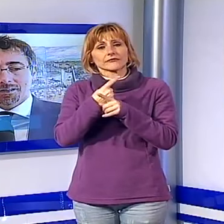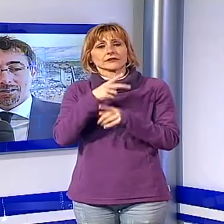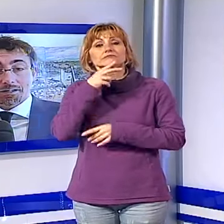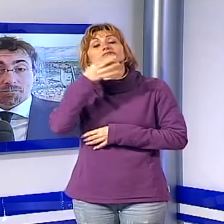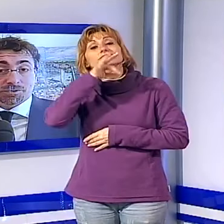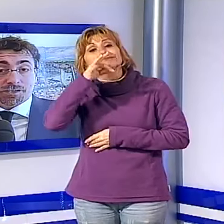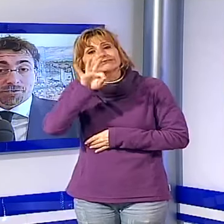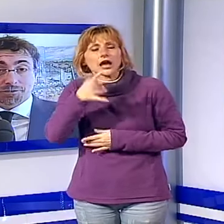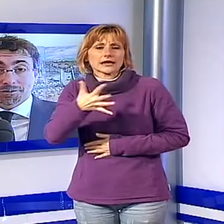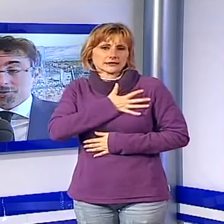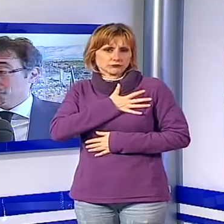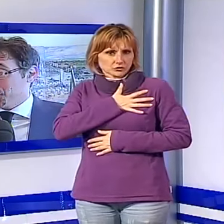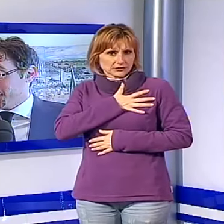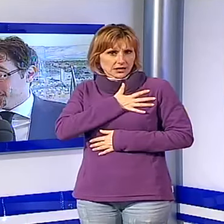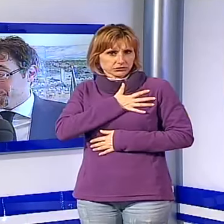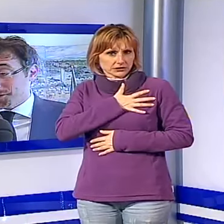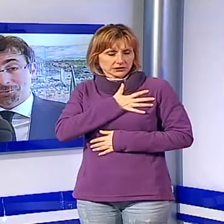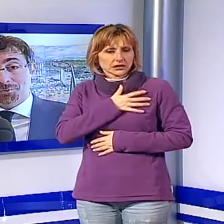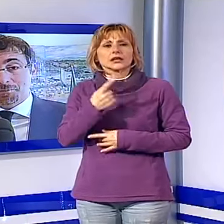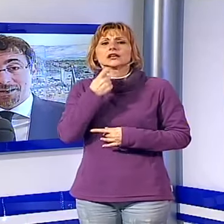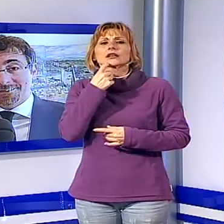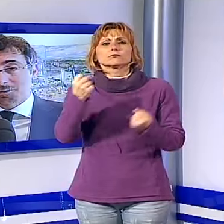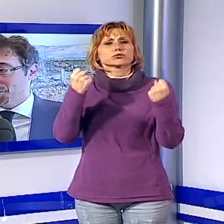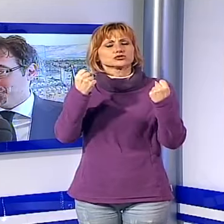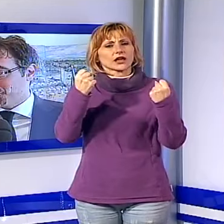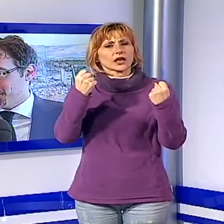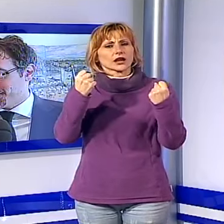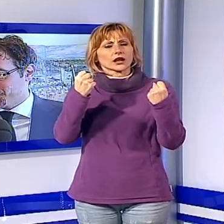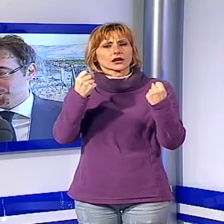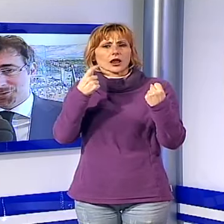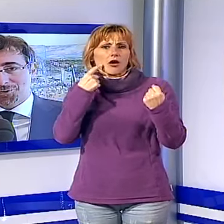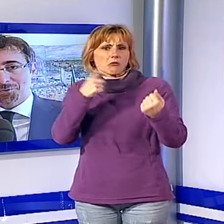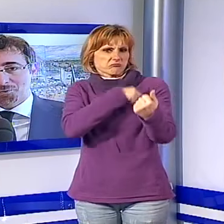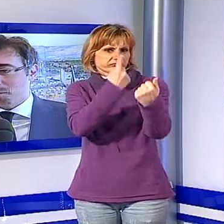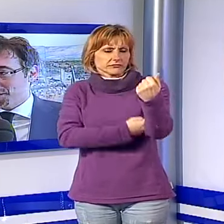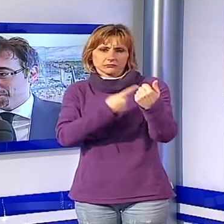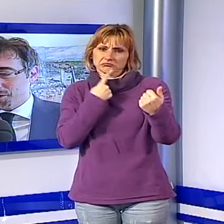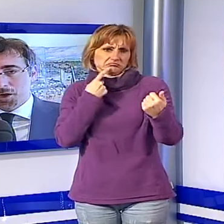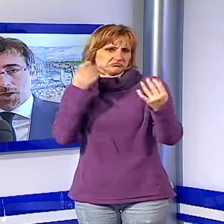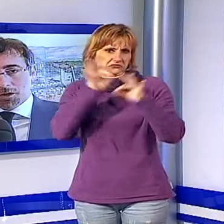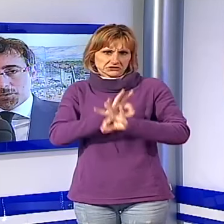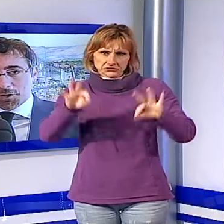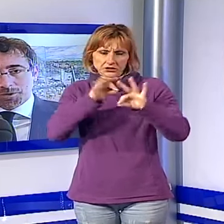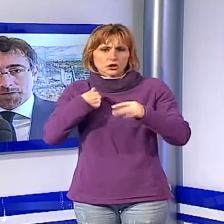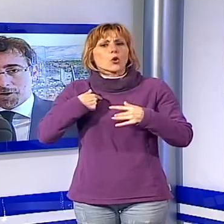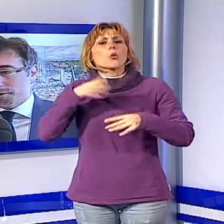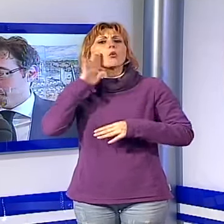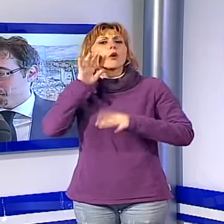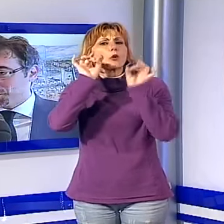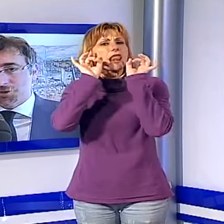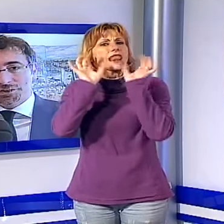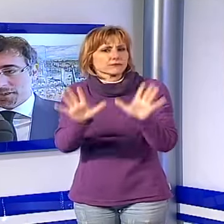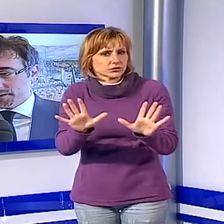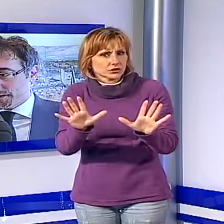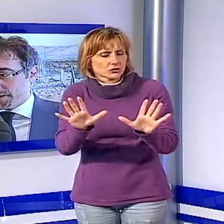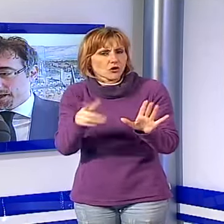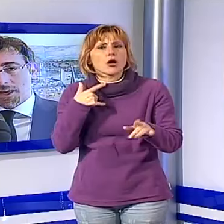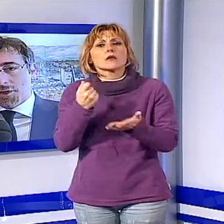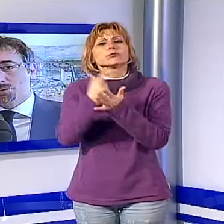che poteri forti io non ce ne sono, assolutamente non mi controlla nessuno, io sono un uomo libero, l'unico potere forte per me sono i